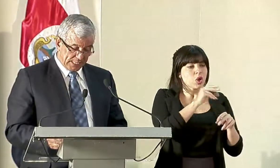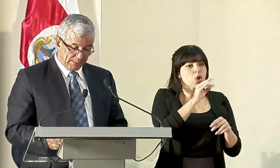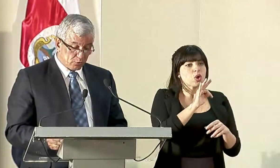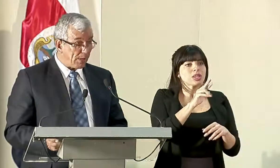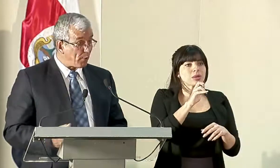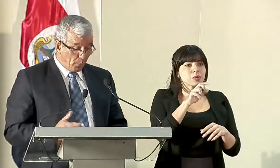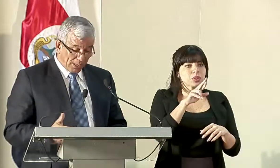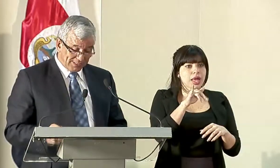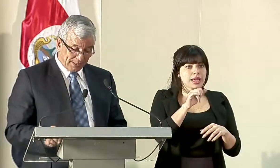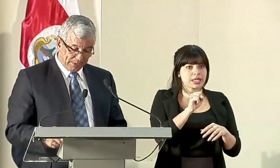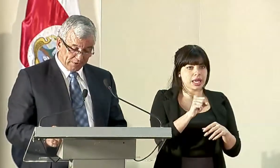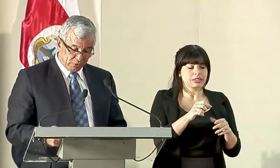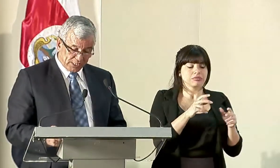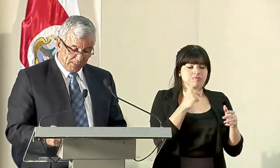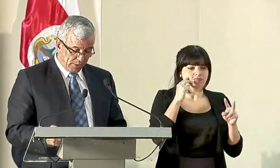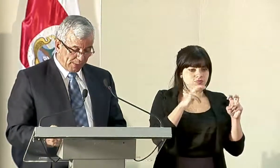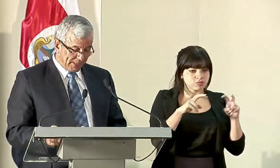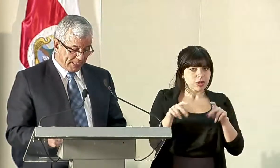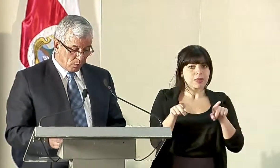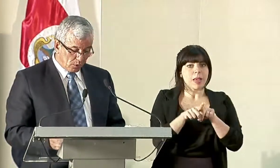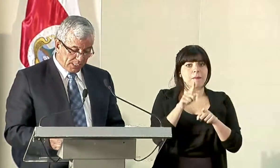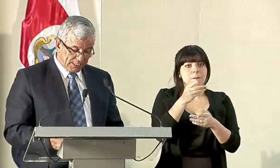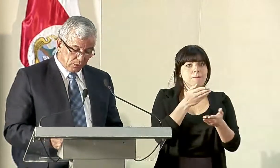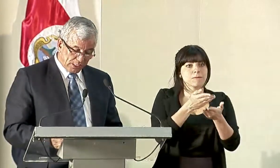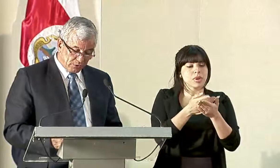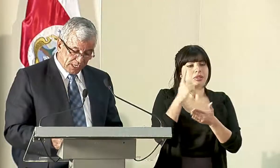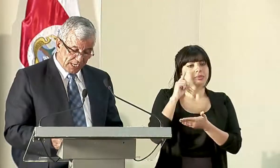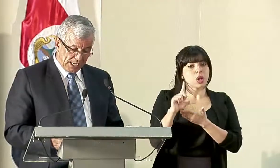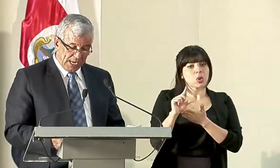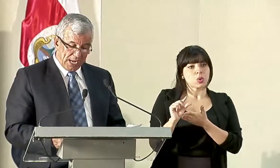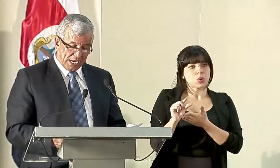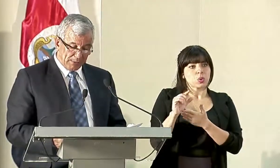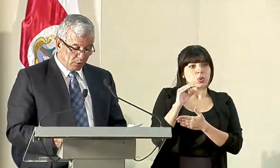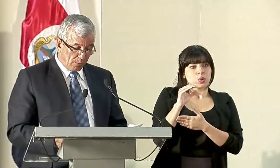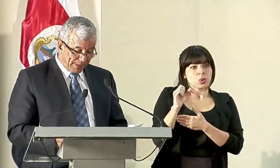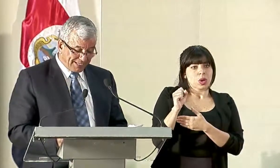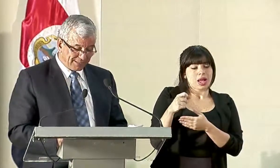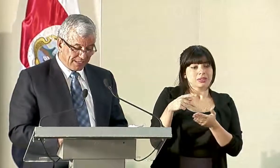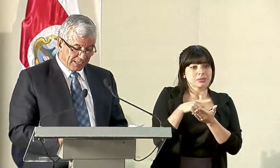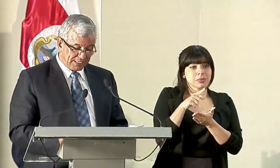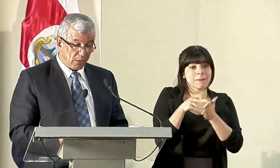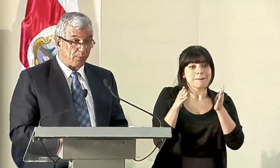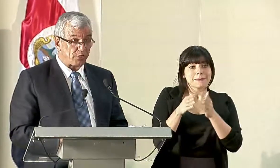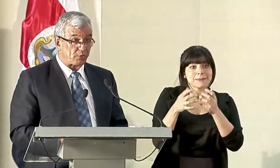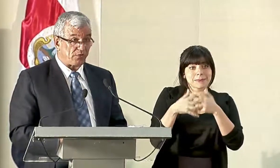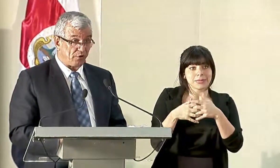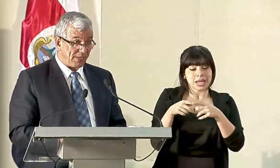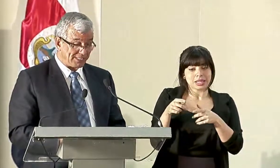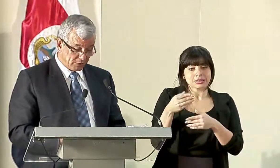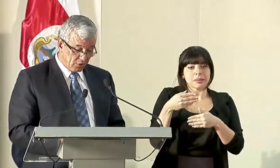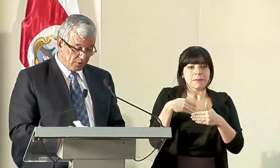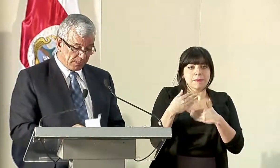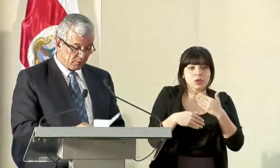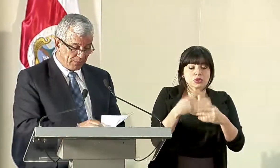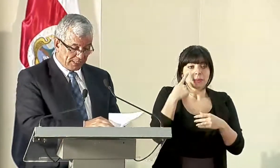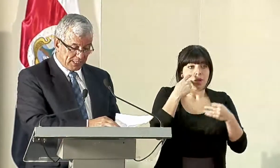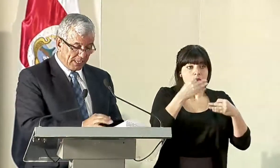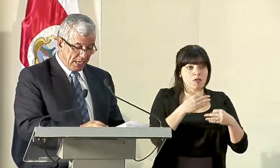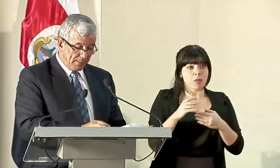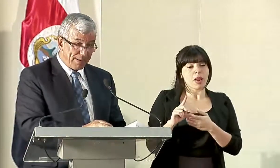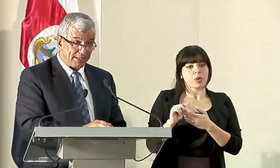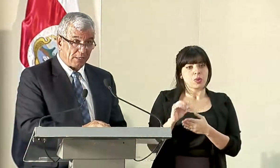También tenemos una propuesta para reducir temporalmente la cuota de la seguridad social a las microempresas que ingresen a un proceso de formalización.